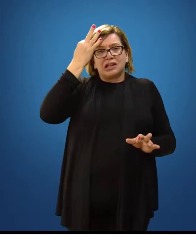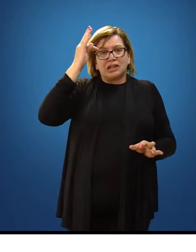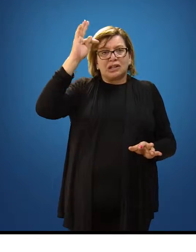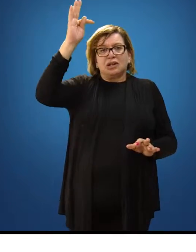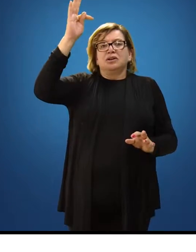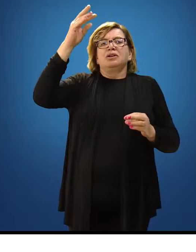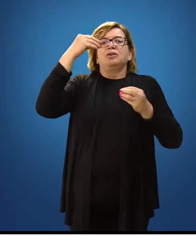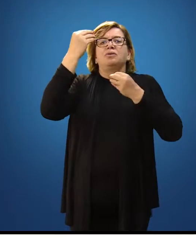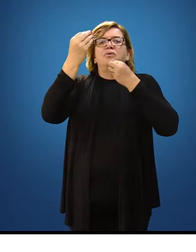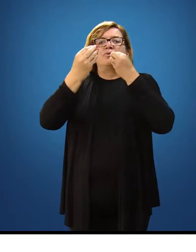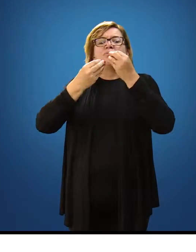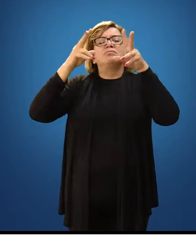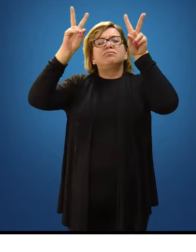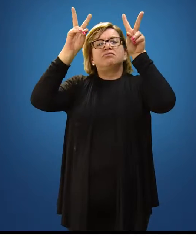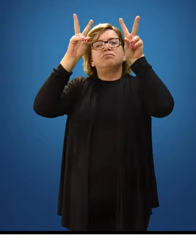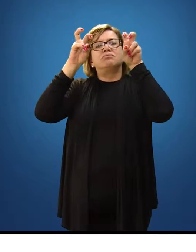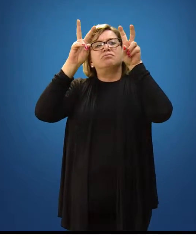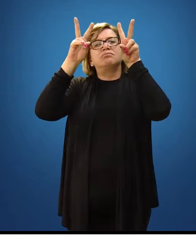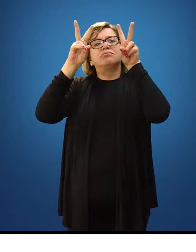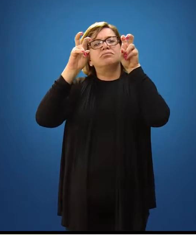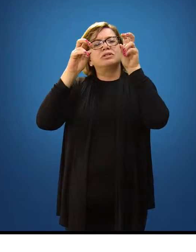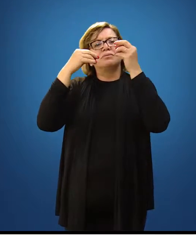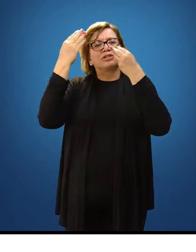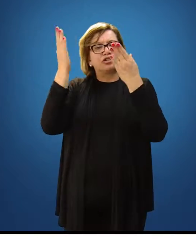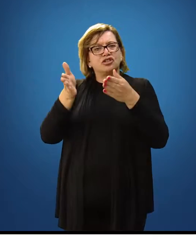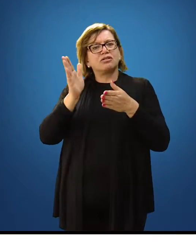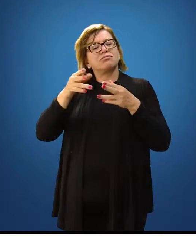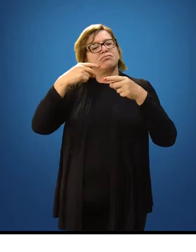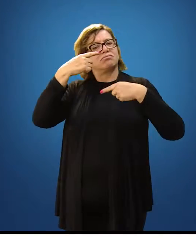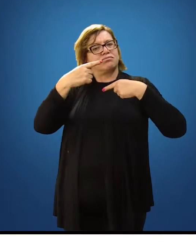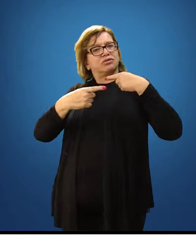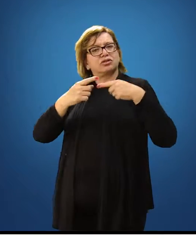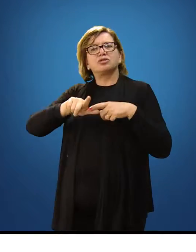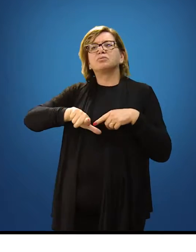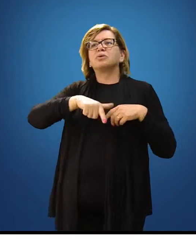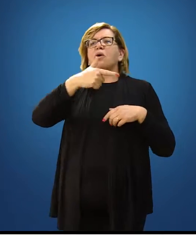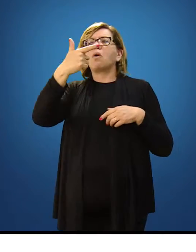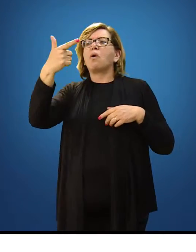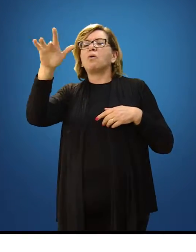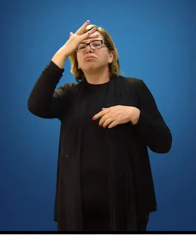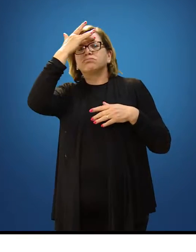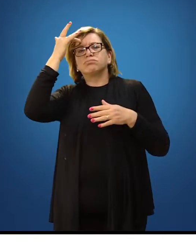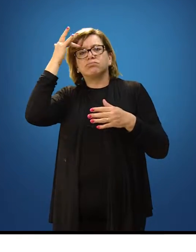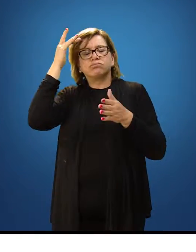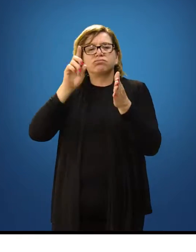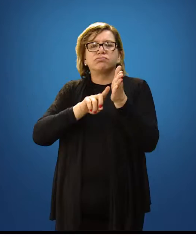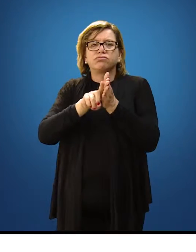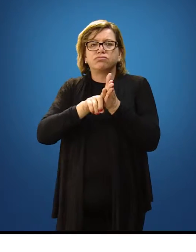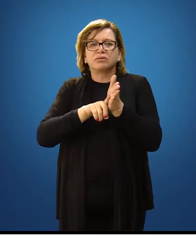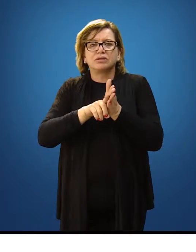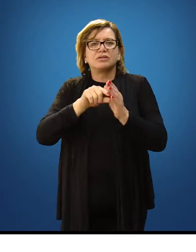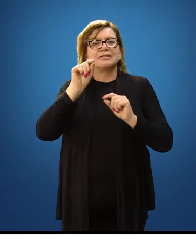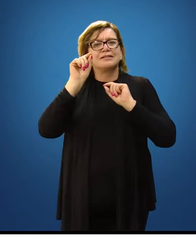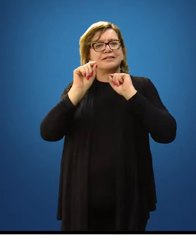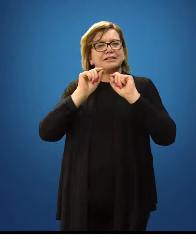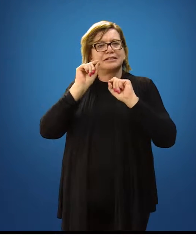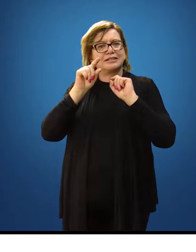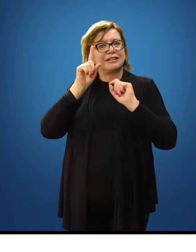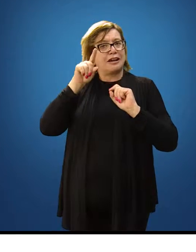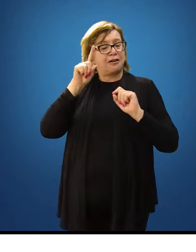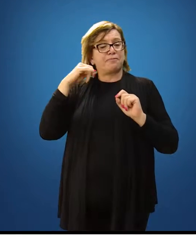teoricamente como esse tema está sendo ou já foi discutido por outros pesquisadores que